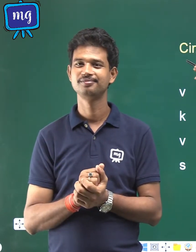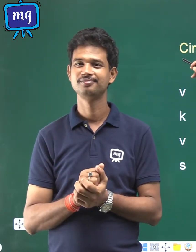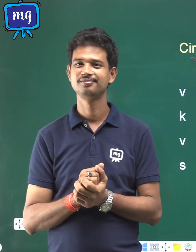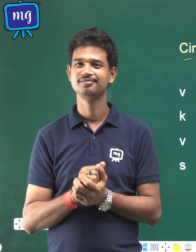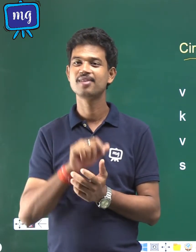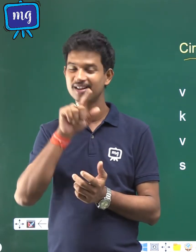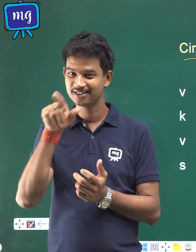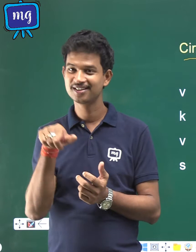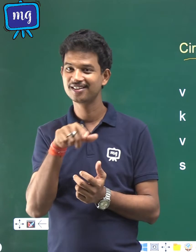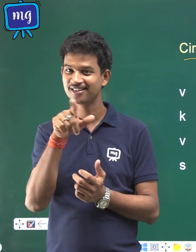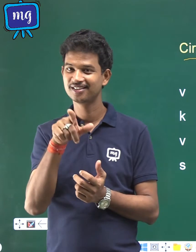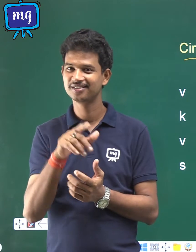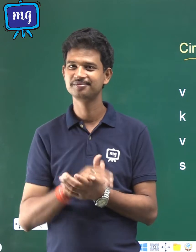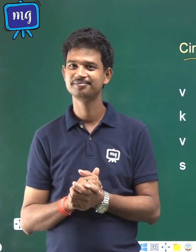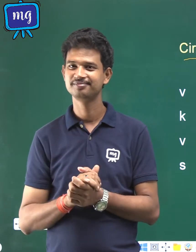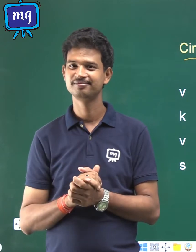सर्कल